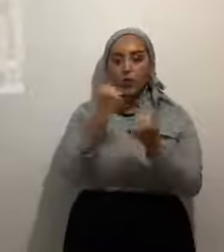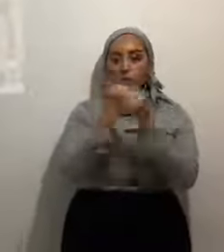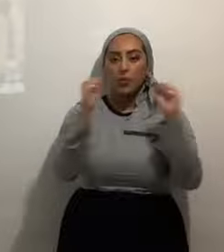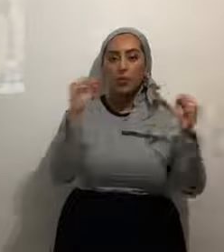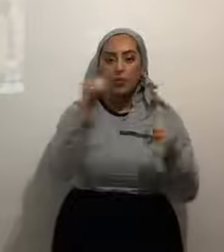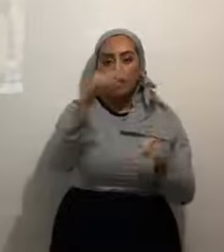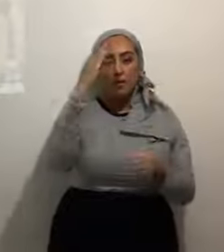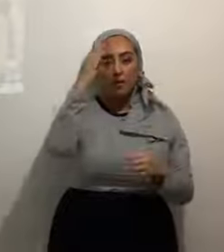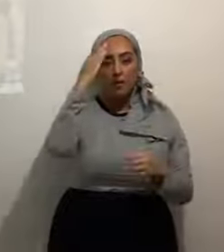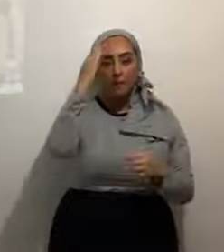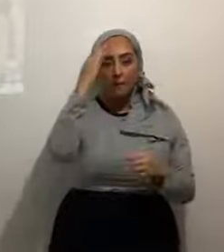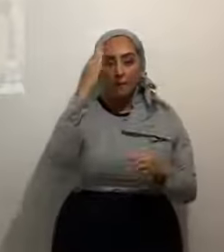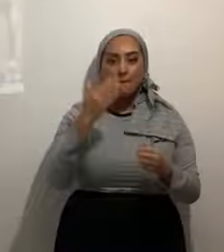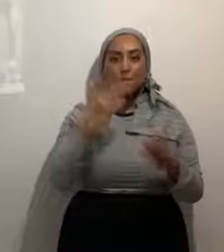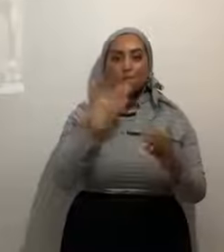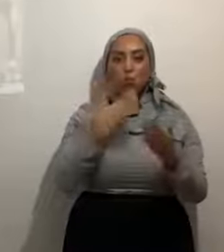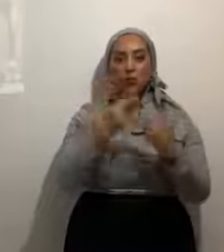como Evangelio.